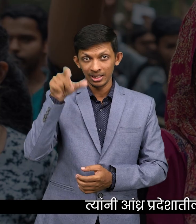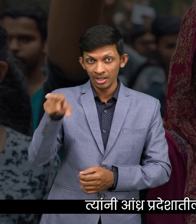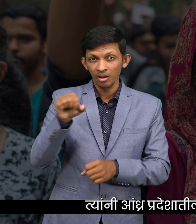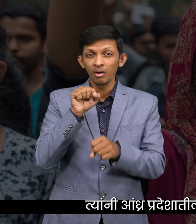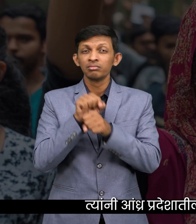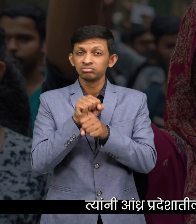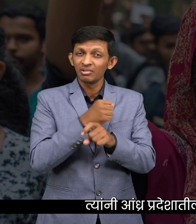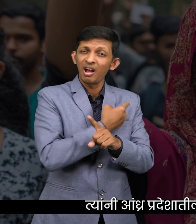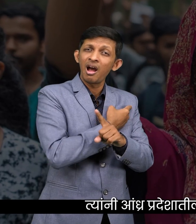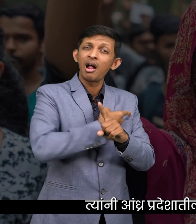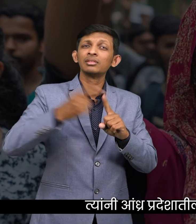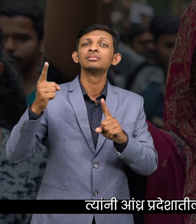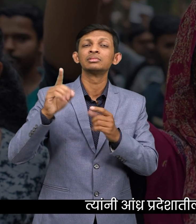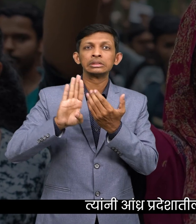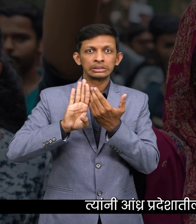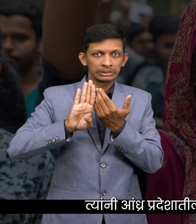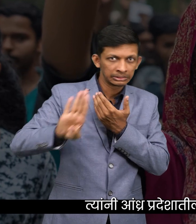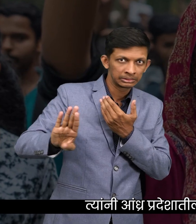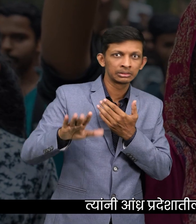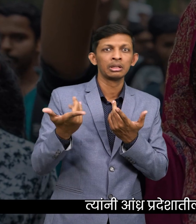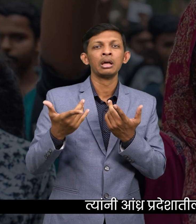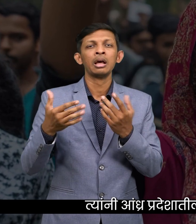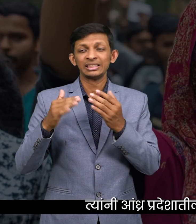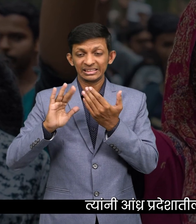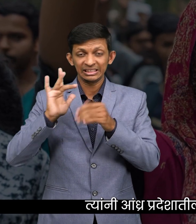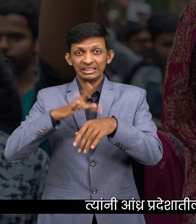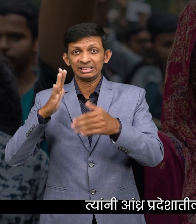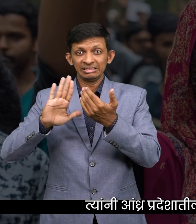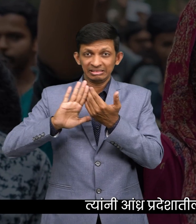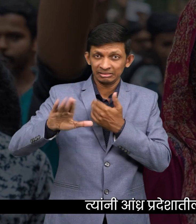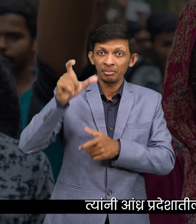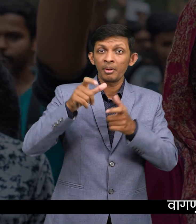त्यांना आंध्र प्रदेशातील लोकांवरती भेदभाव आणि अन्याय